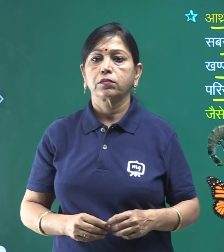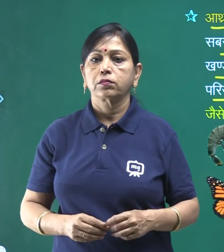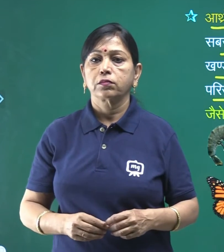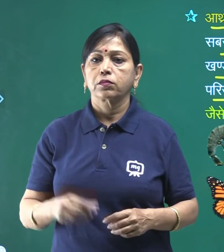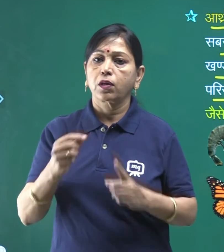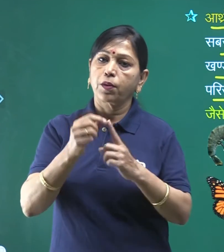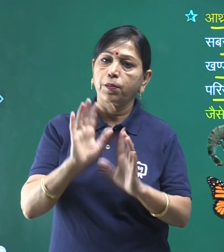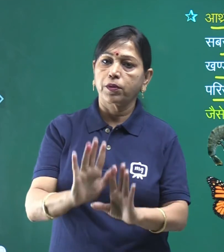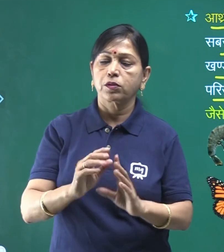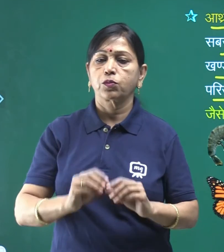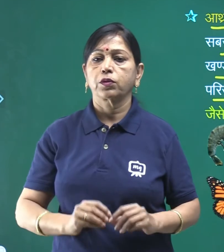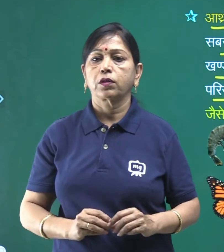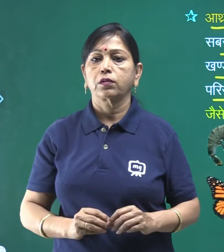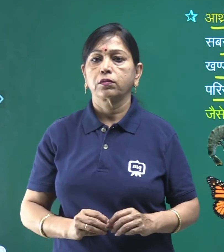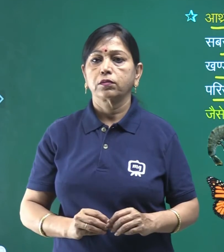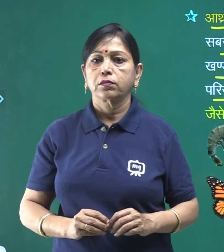पाया जाता है।